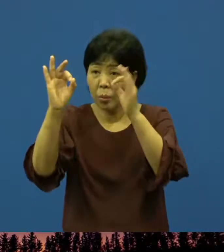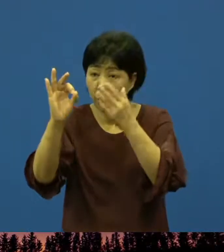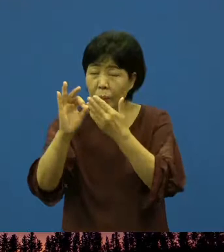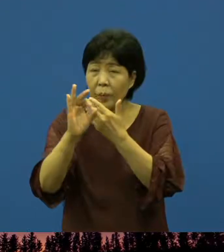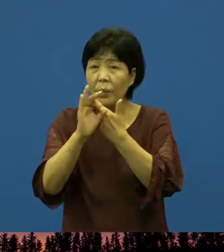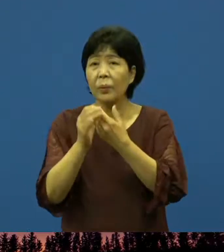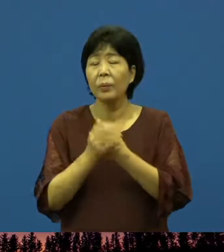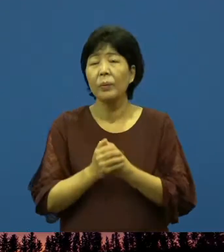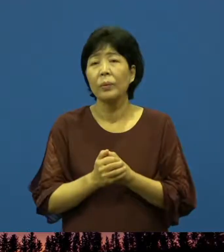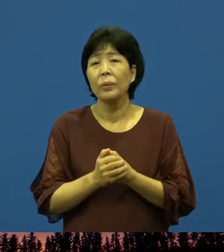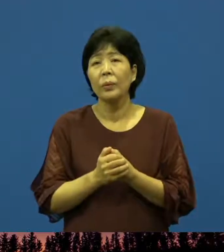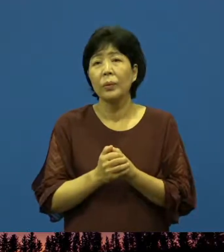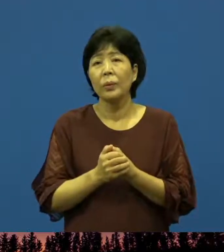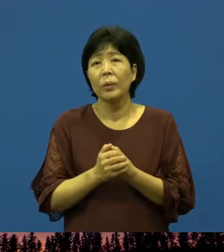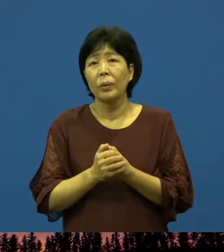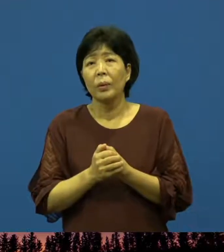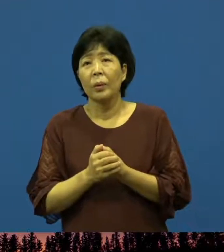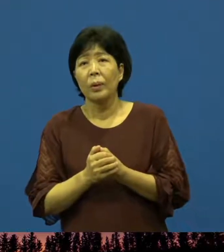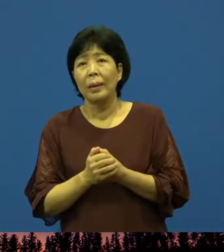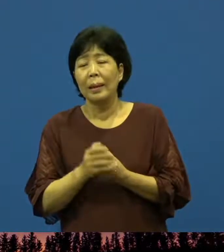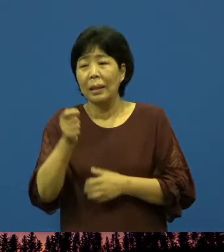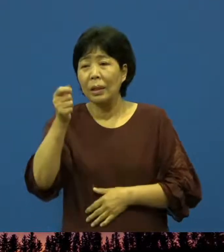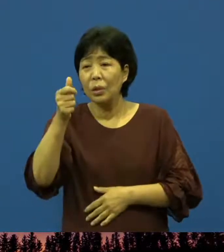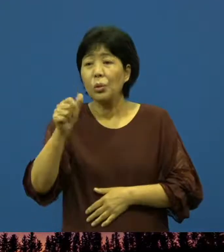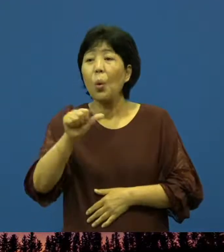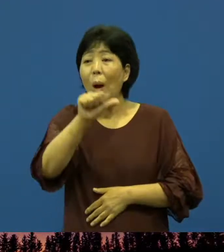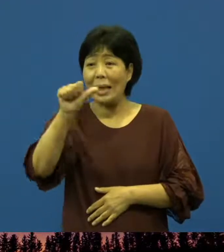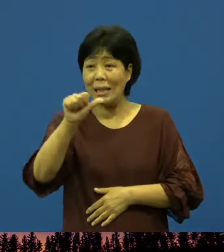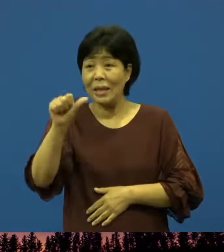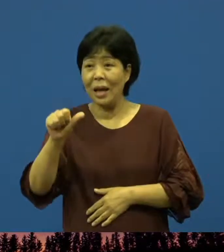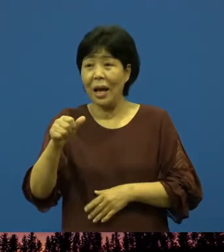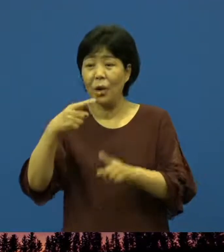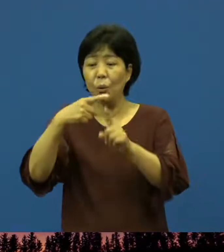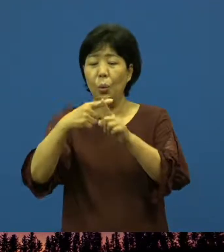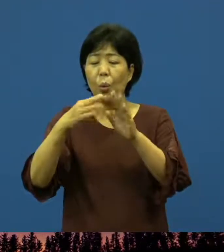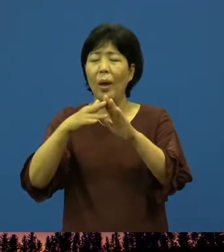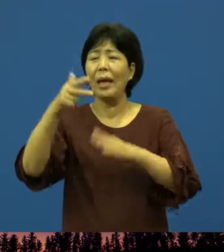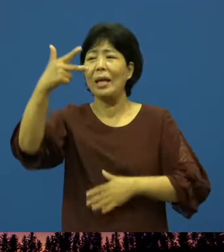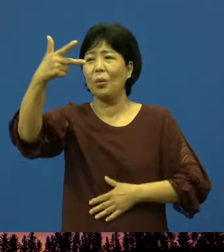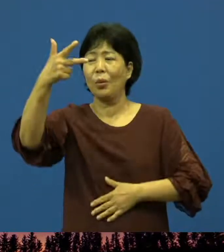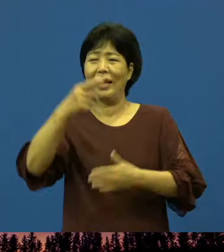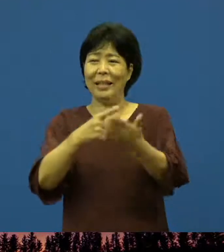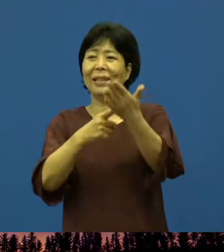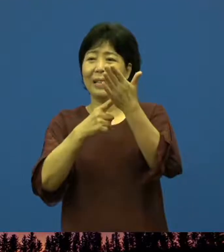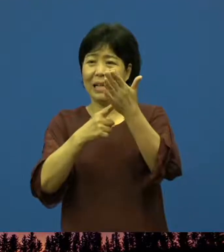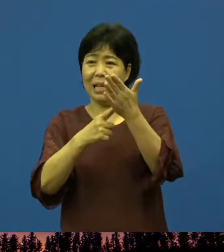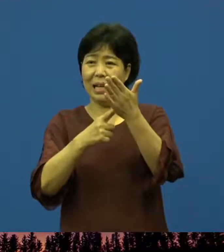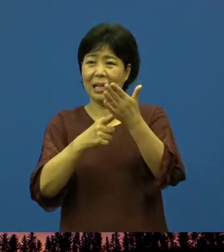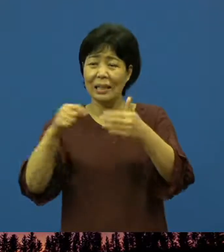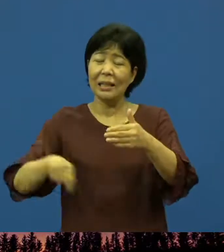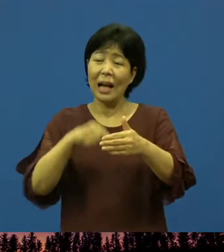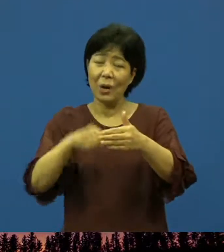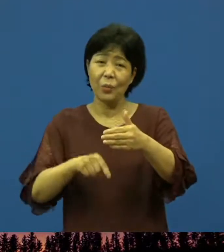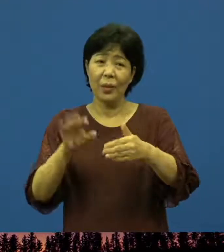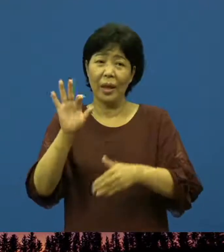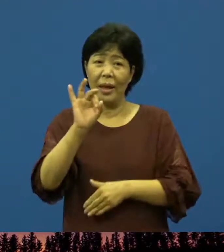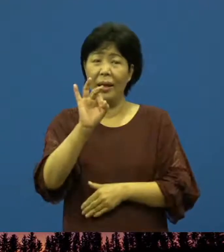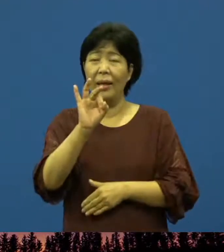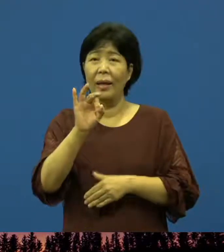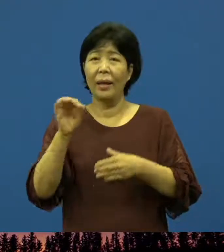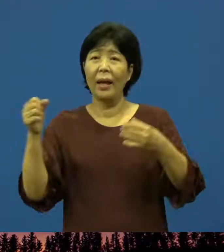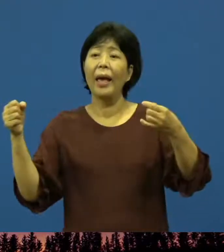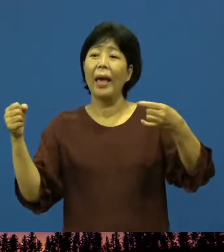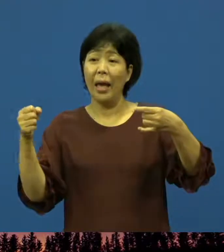앞부분에 소아시아 일곱 교회가 나오죠. 그 일곱 교회 가운데서 에베소 교회를 향해서 너희 처음